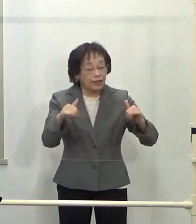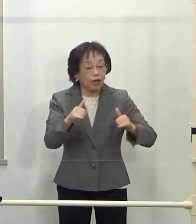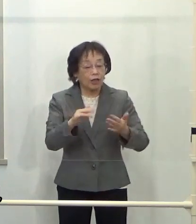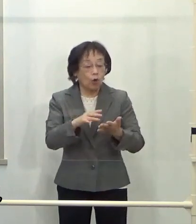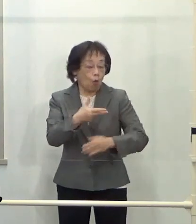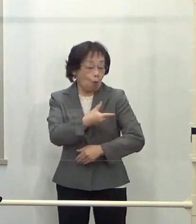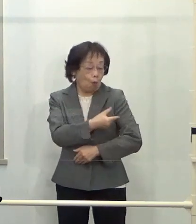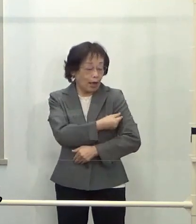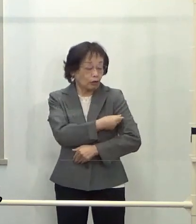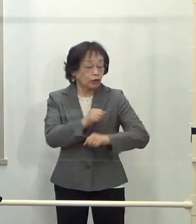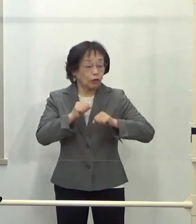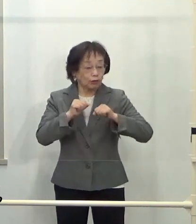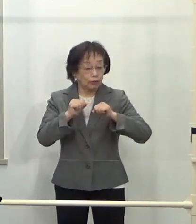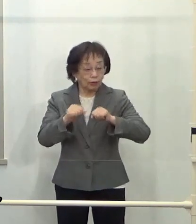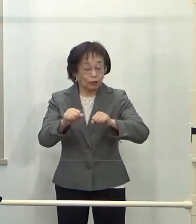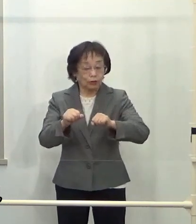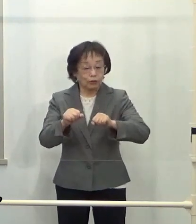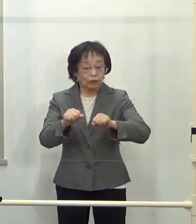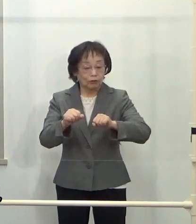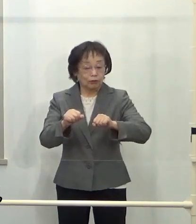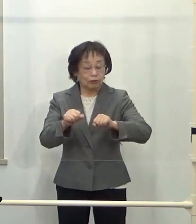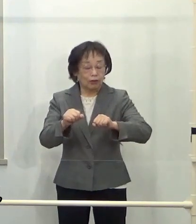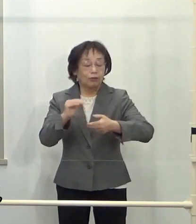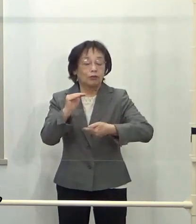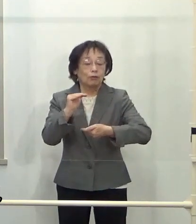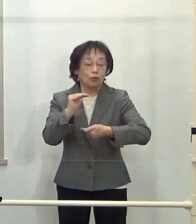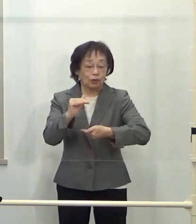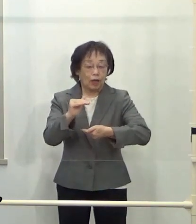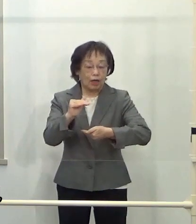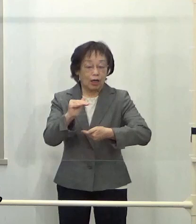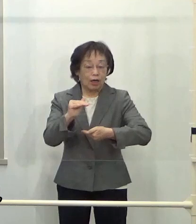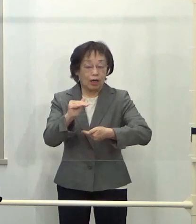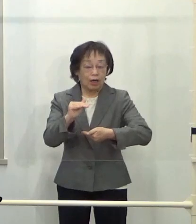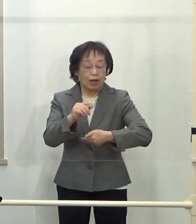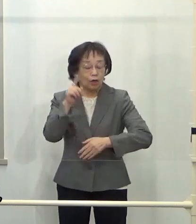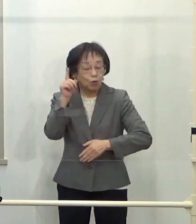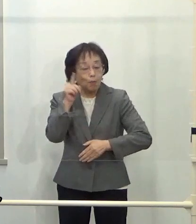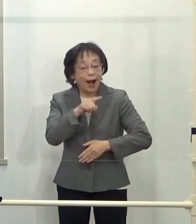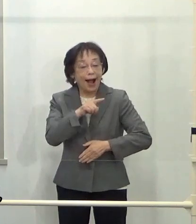されるということだといたしますと、効率的に、